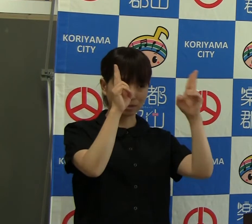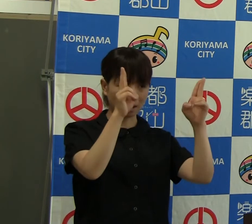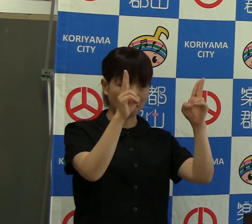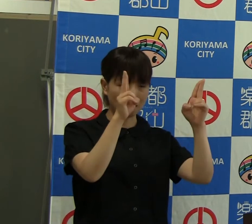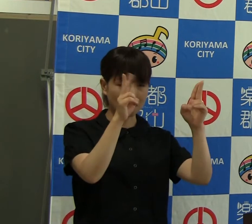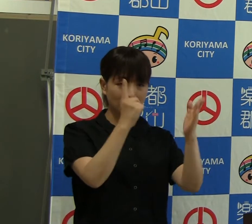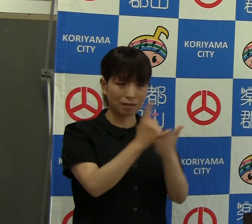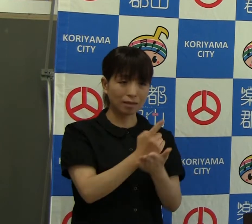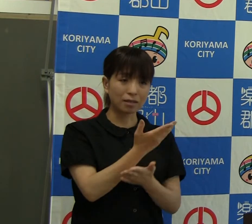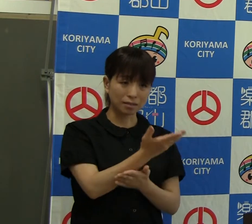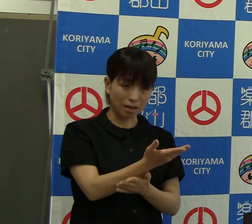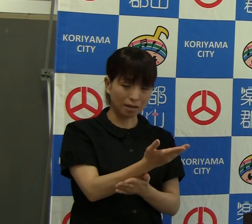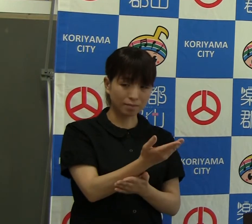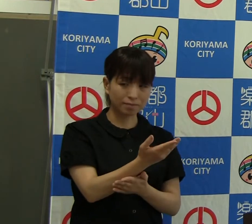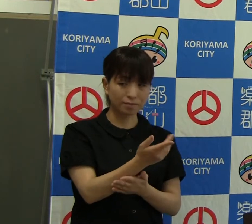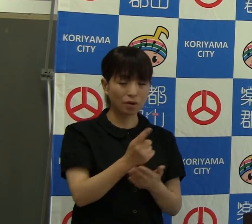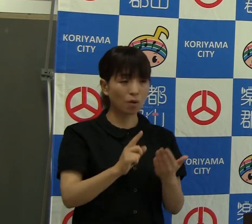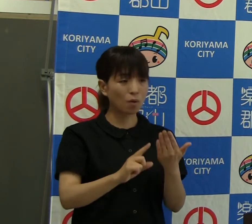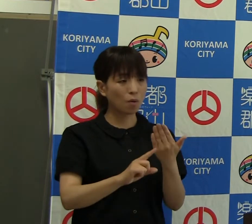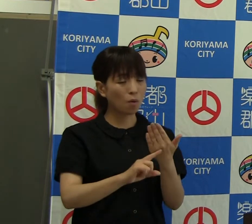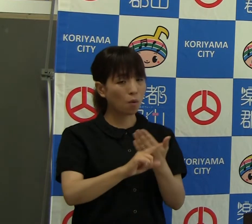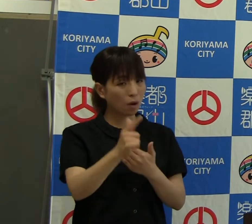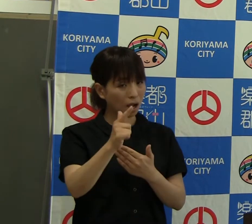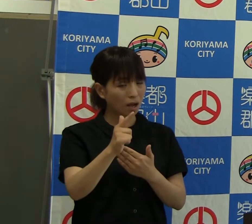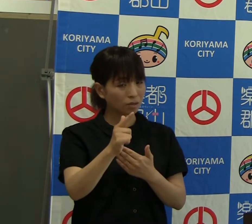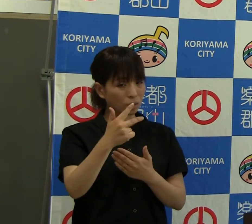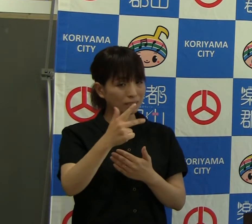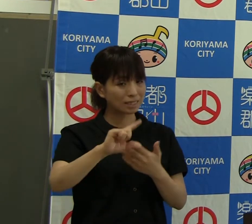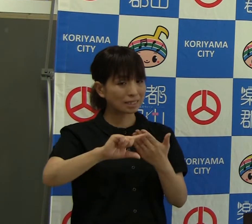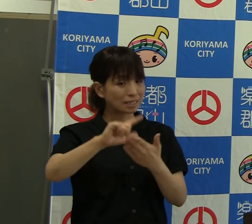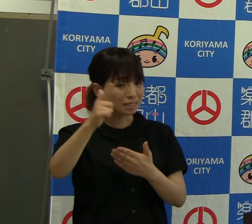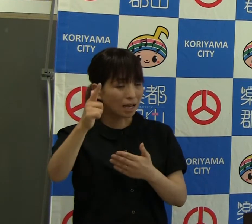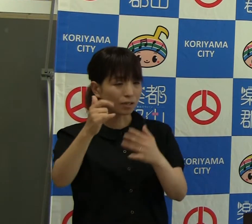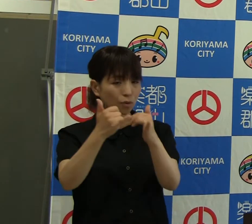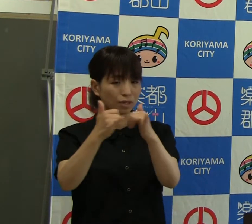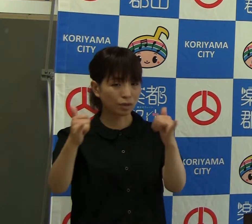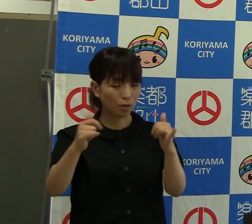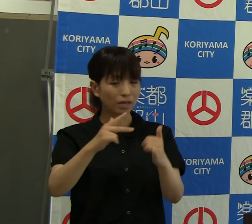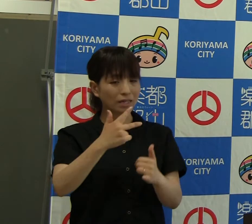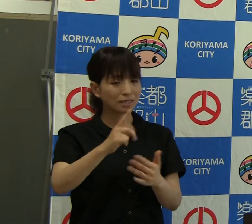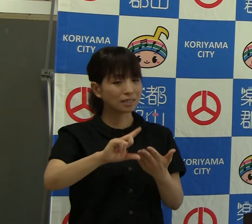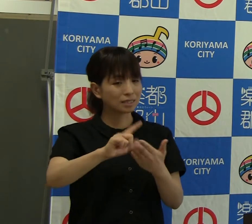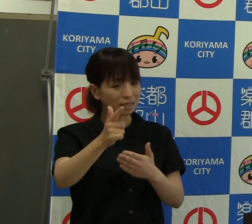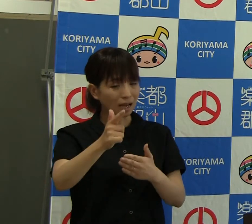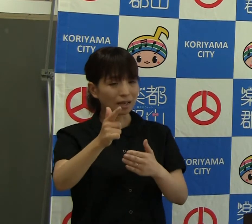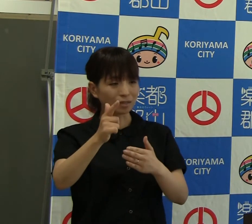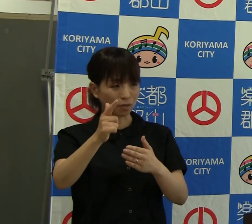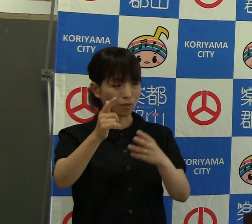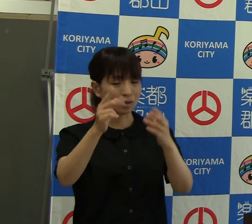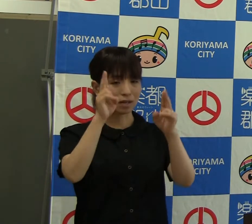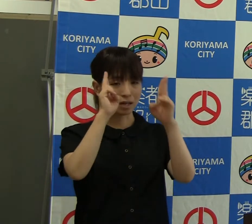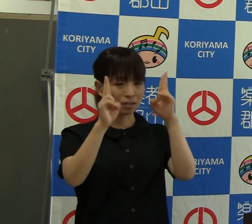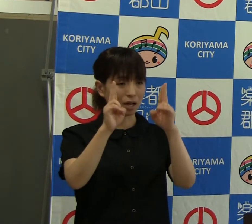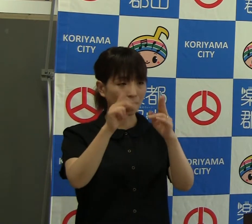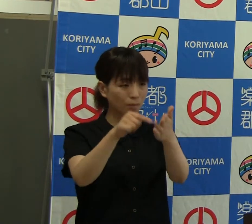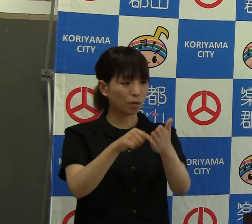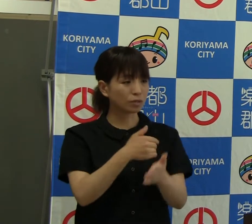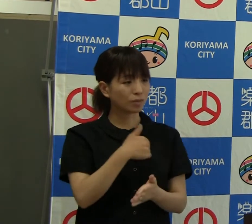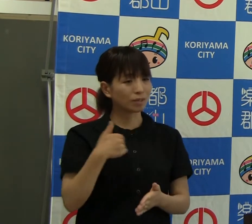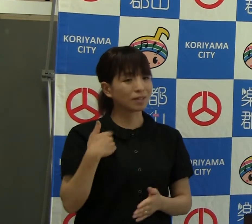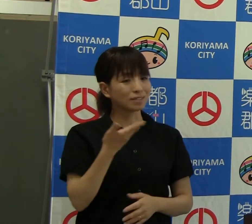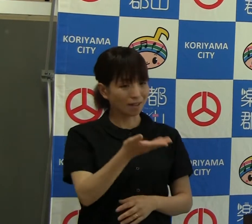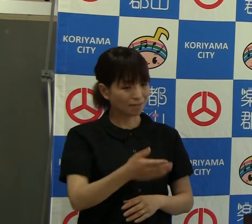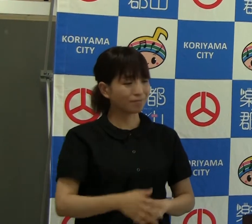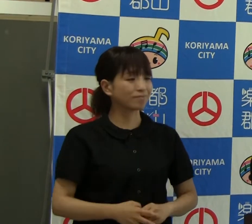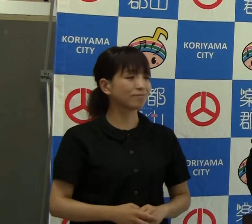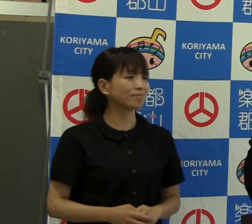の方もですね、あこれやりたいんだけどって申し込んできたらどうなるんでしょうか。 はい、